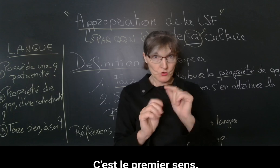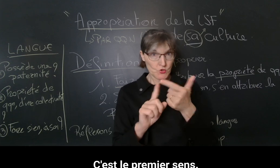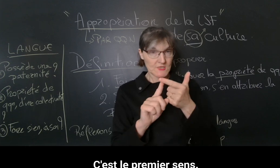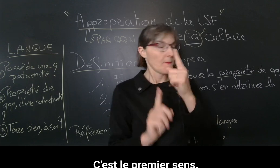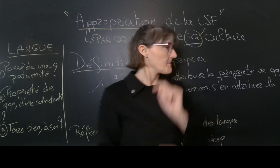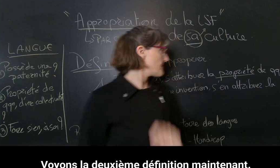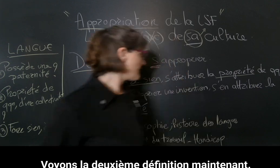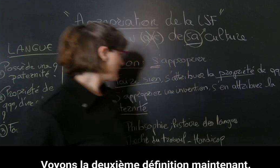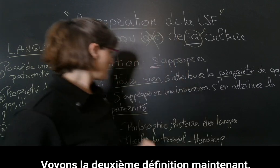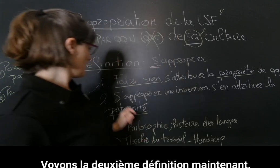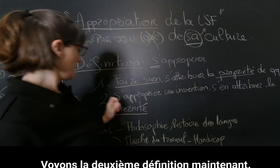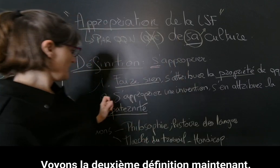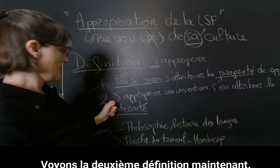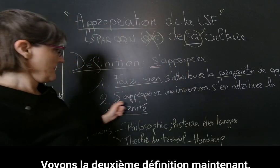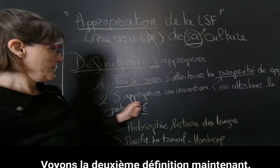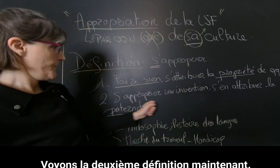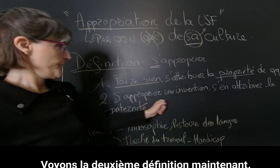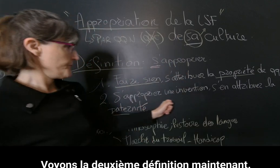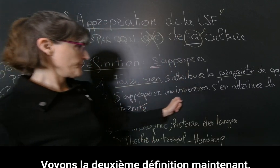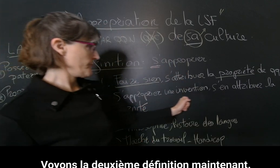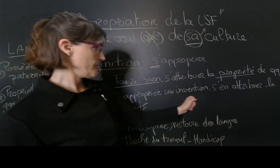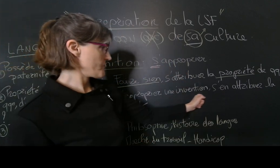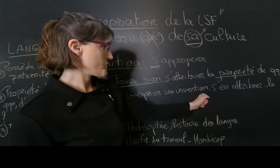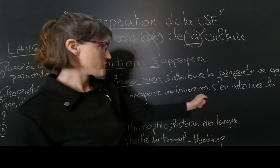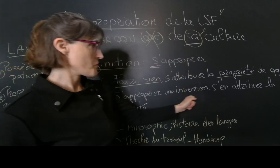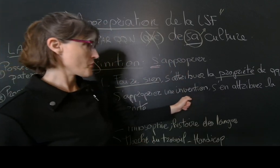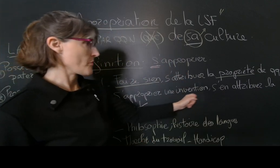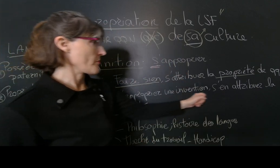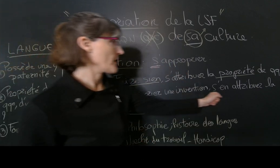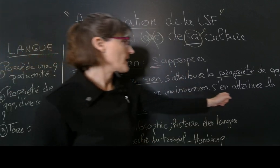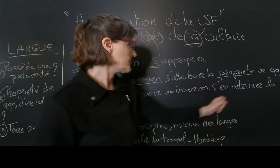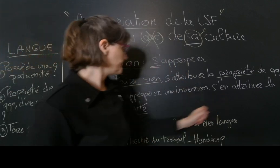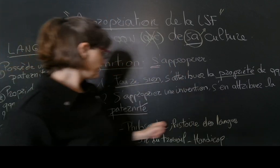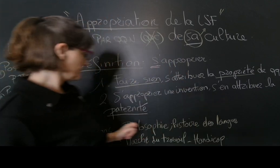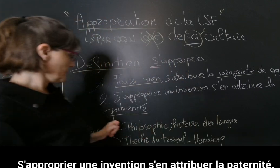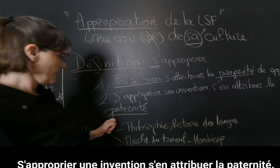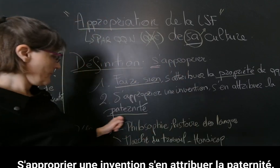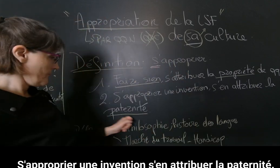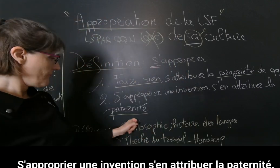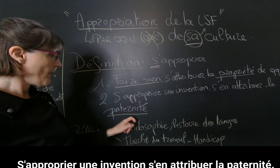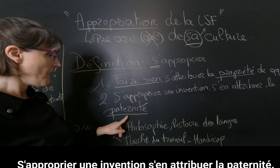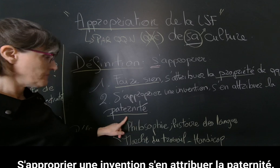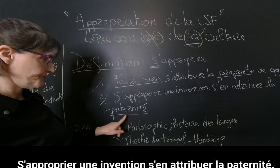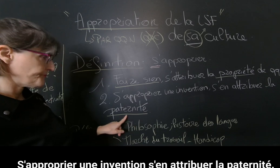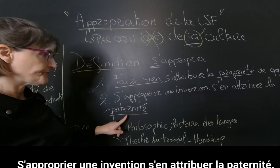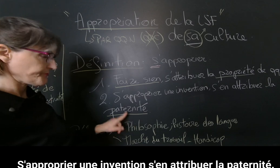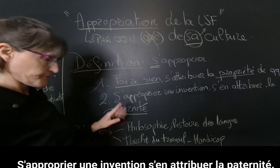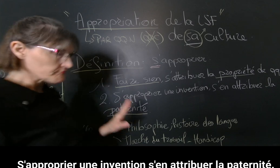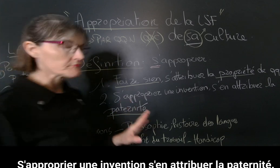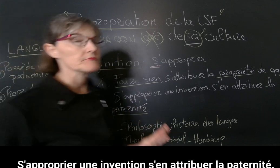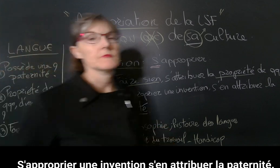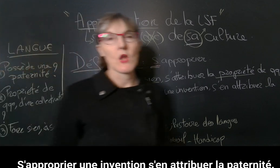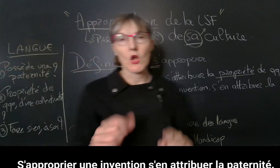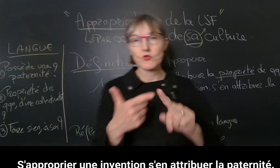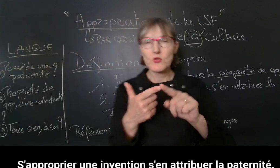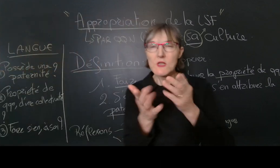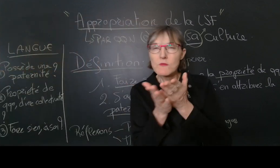sens voyons la deuxième définition maintenant s'approprier une invention s'en attribuer la paternité